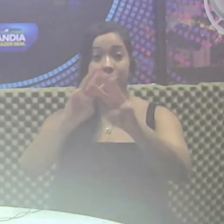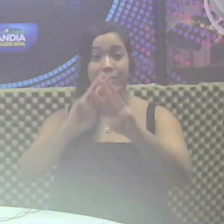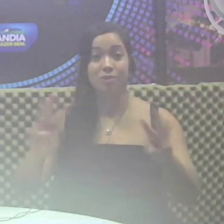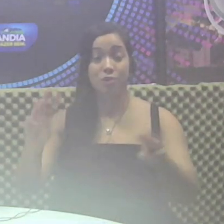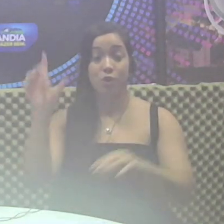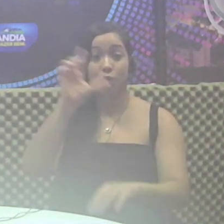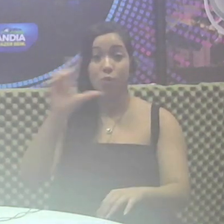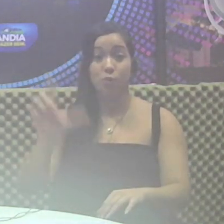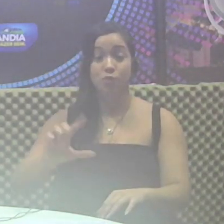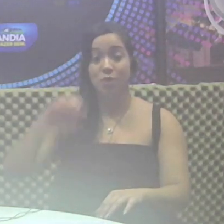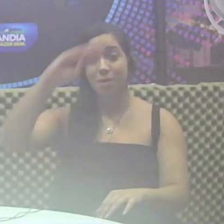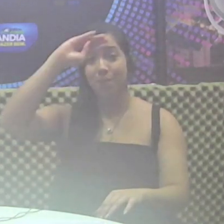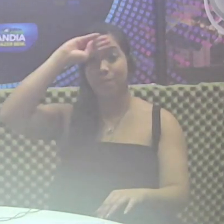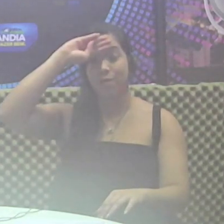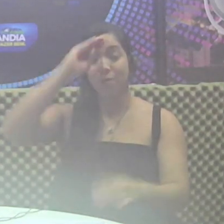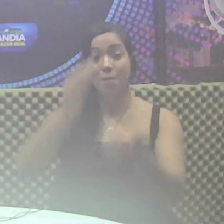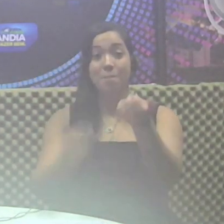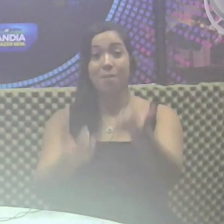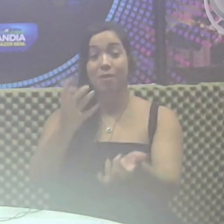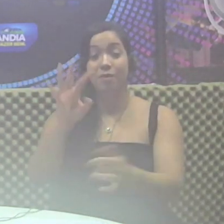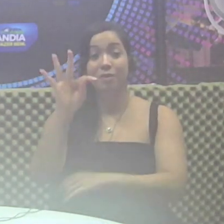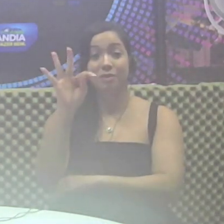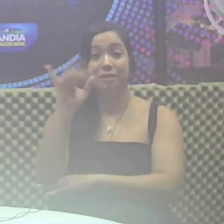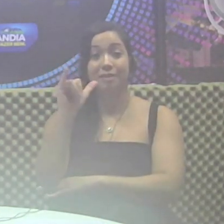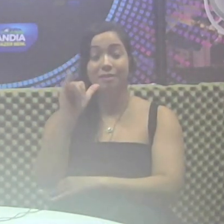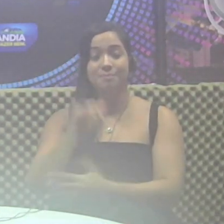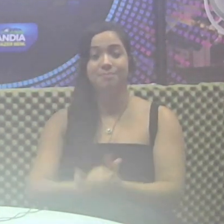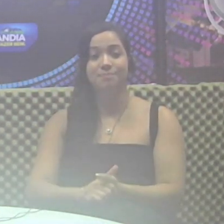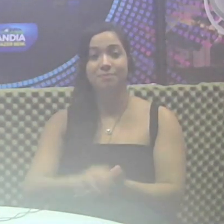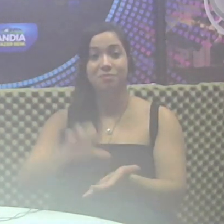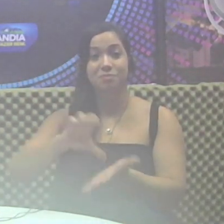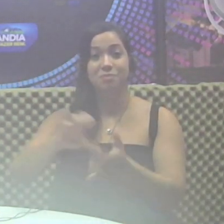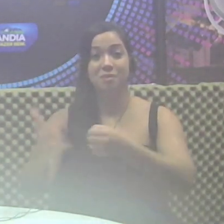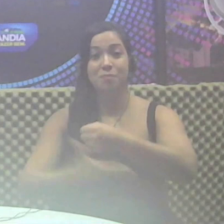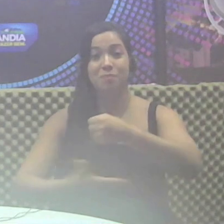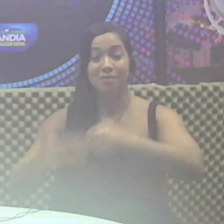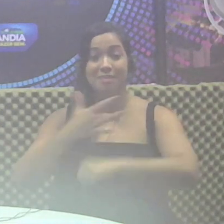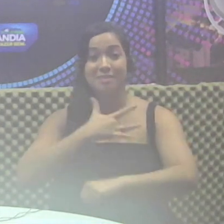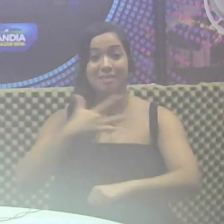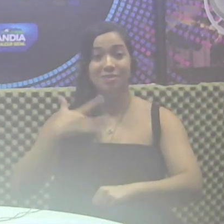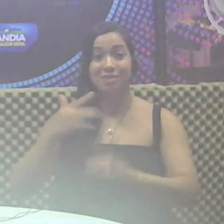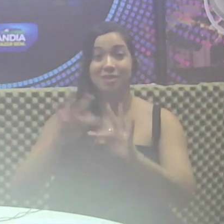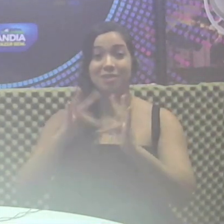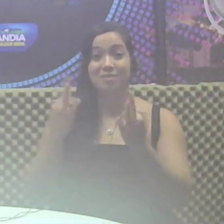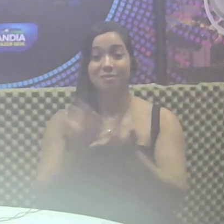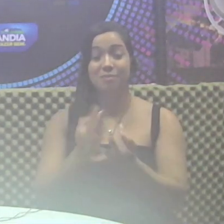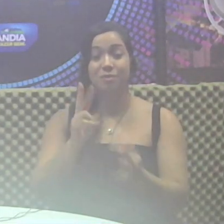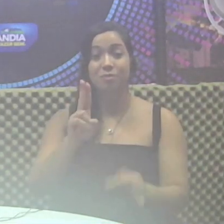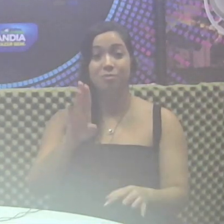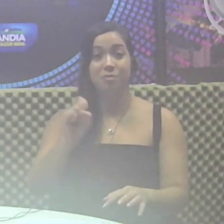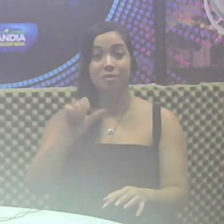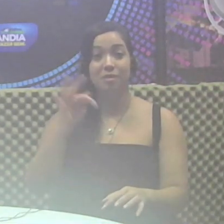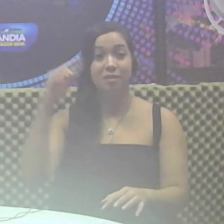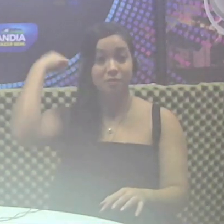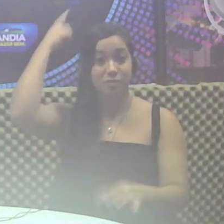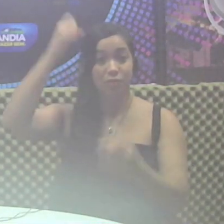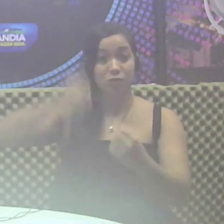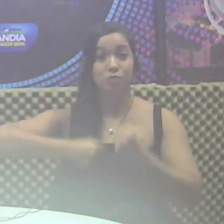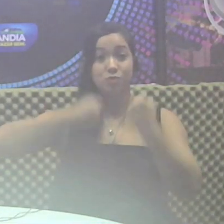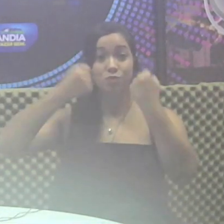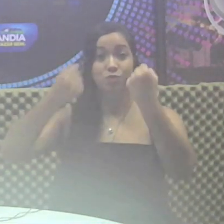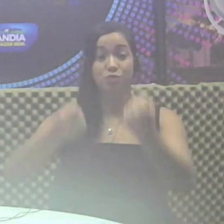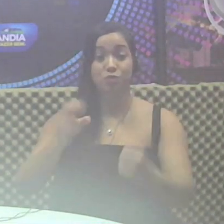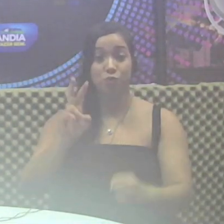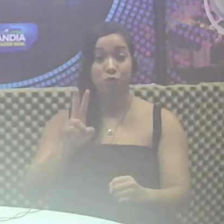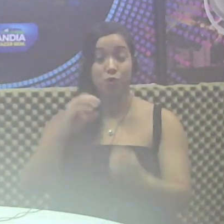Luizotti, Pampulha, Planalto e Tibere, nas Unidades Básicas de Saúde da Família, as UBSFs São Jorge 2,